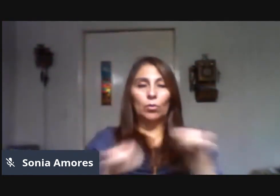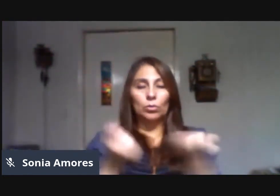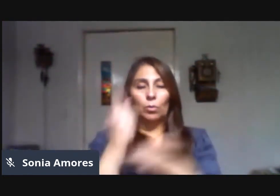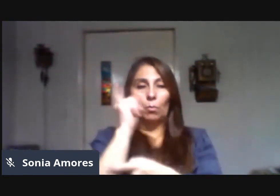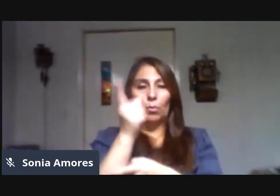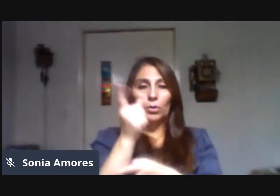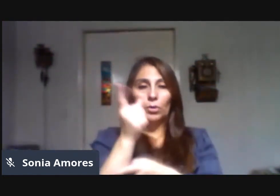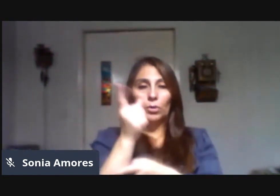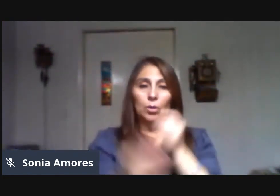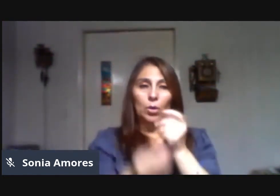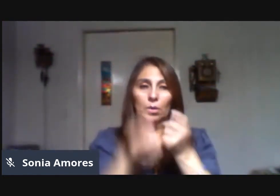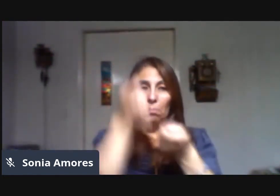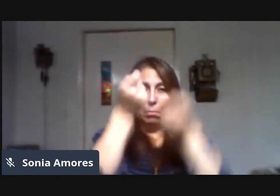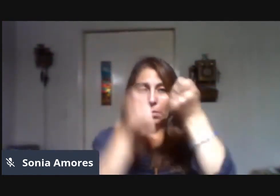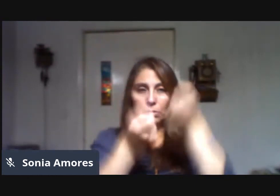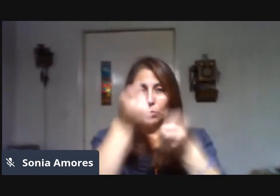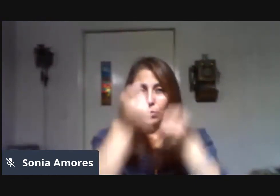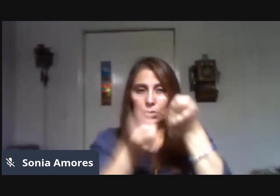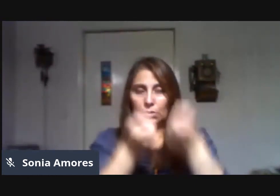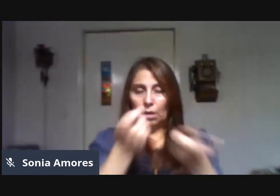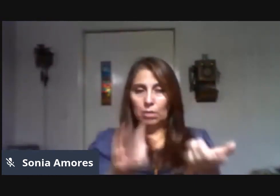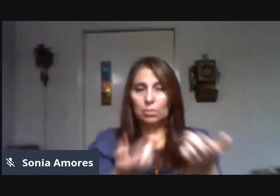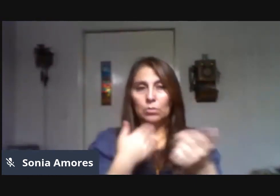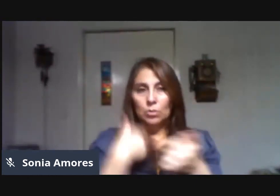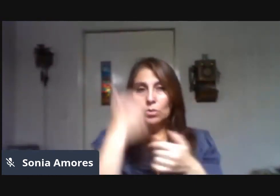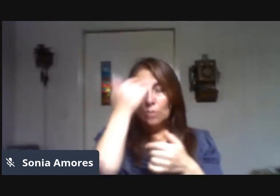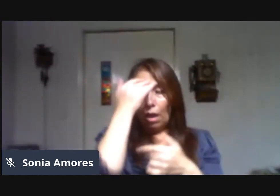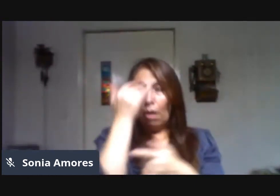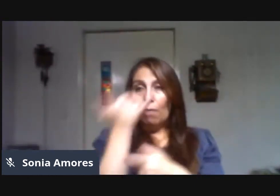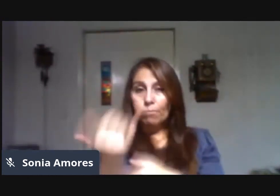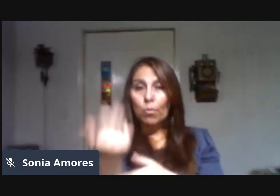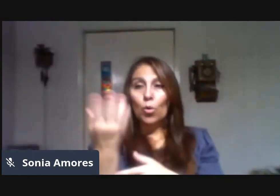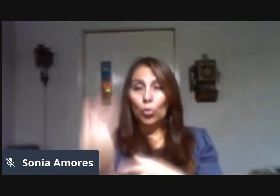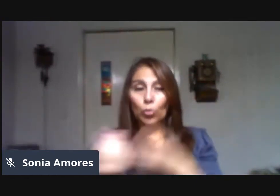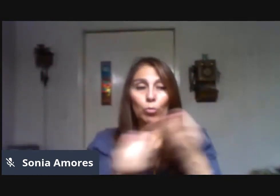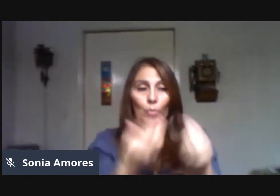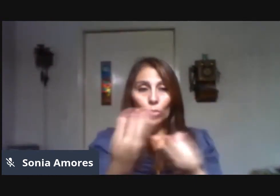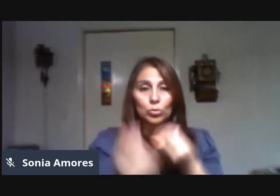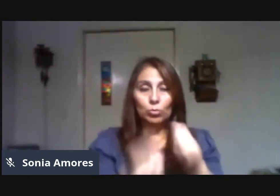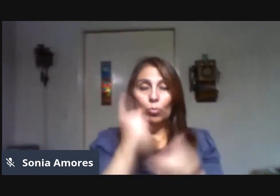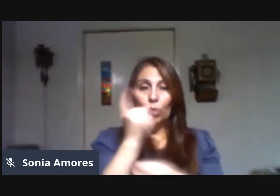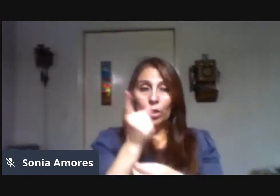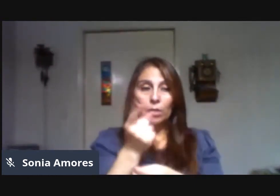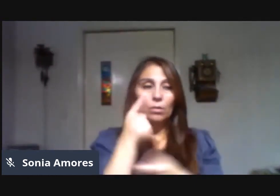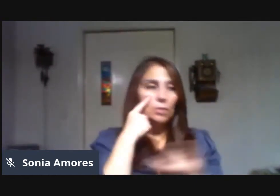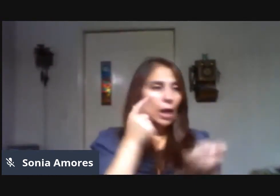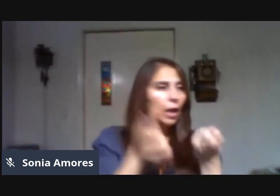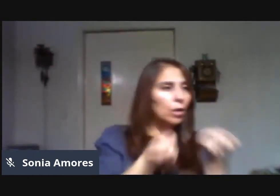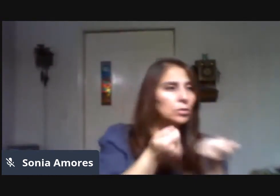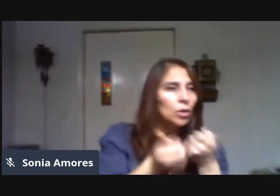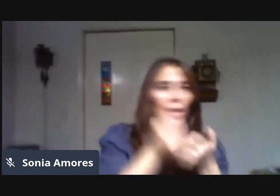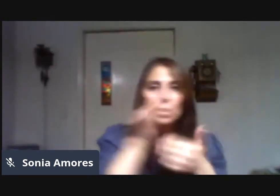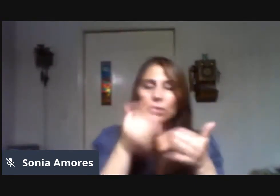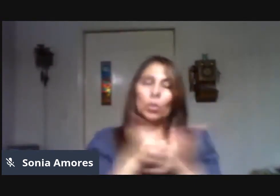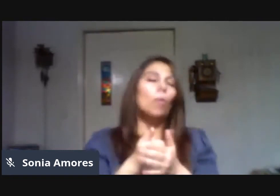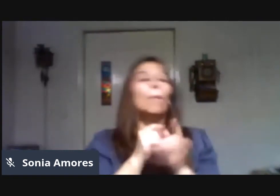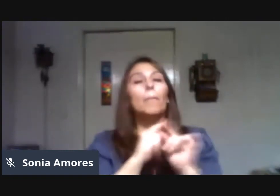de que existen sectores alternativos y bancadas que están haciendo control político permanente, pero las